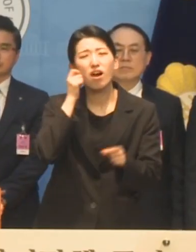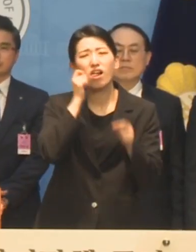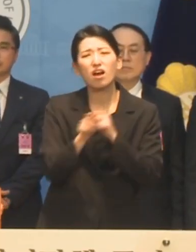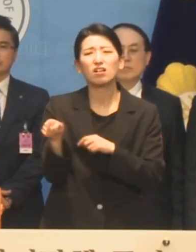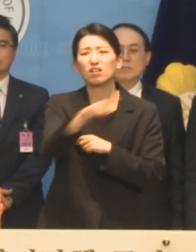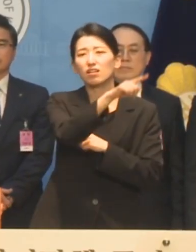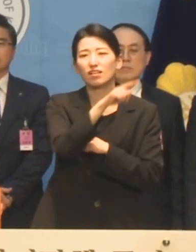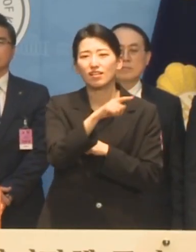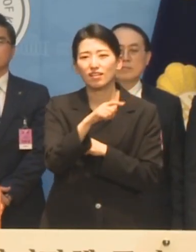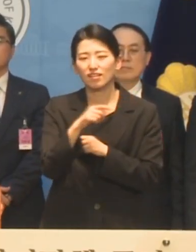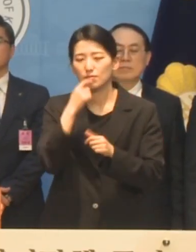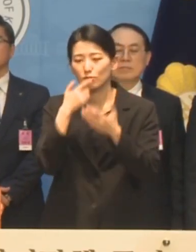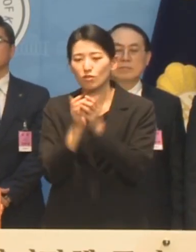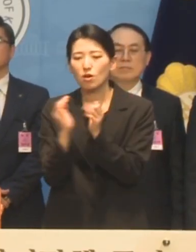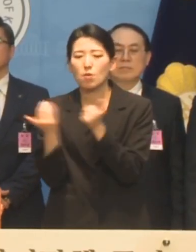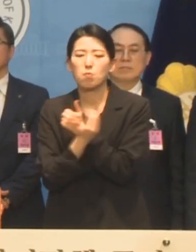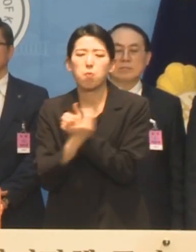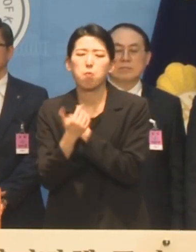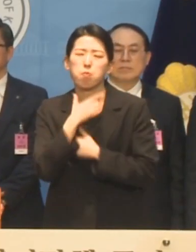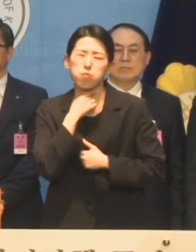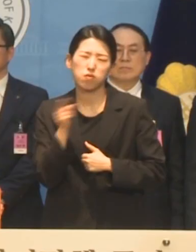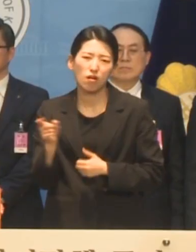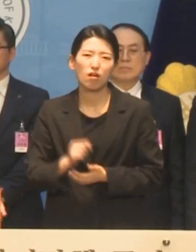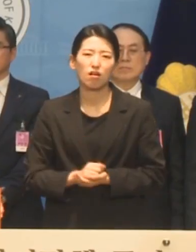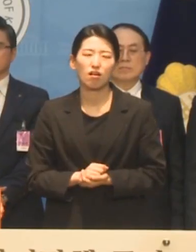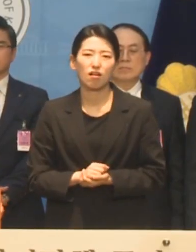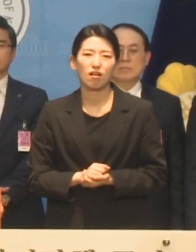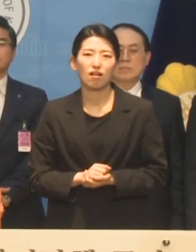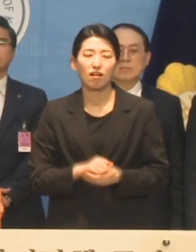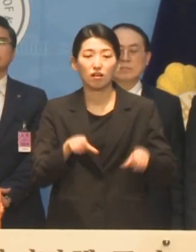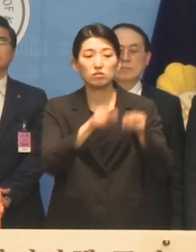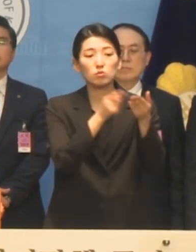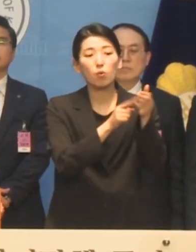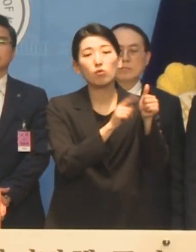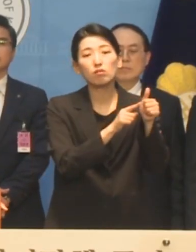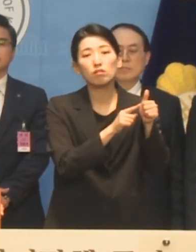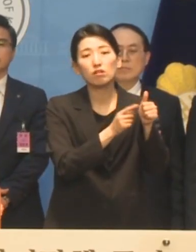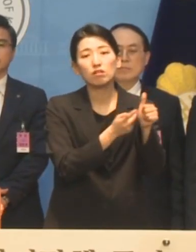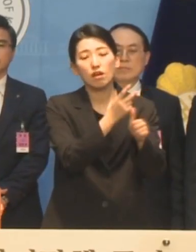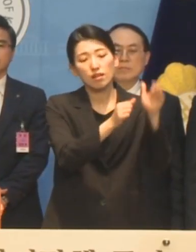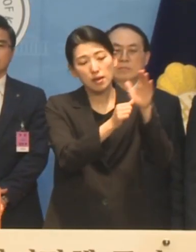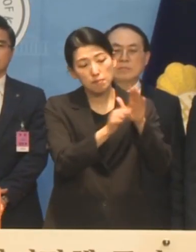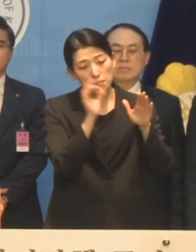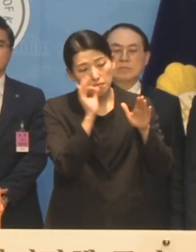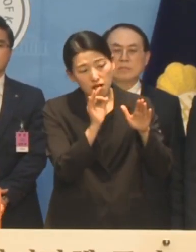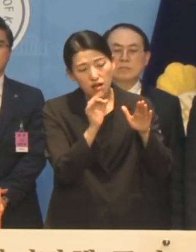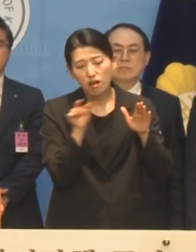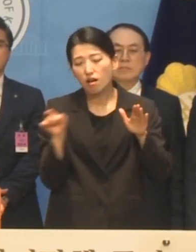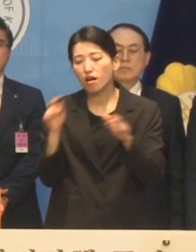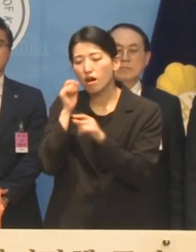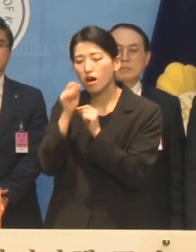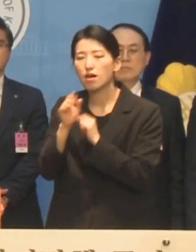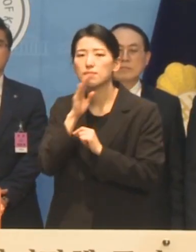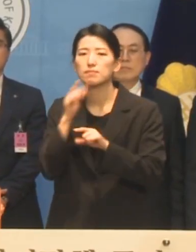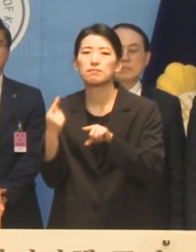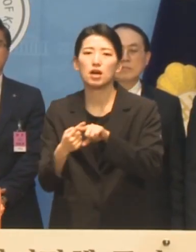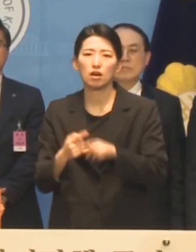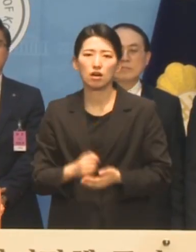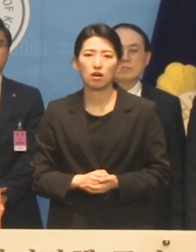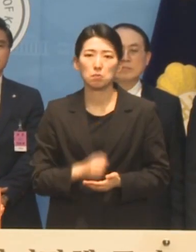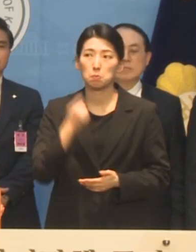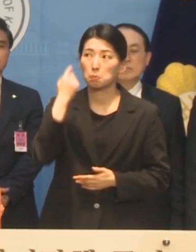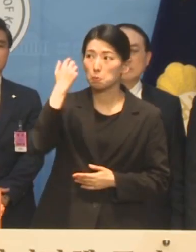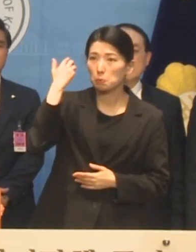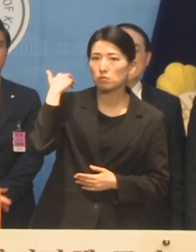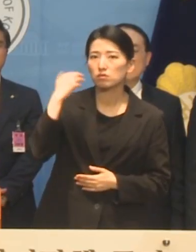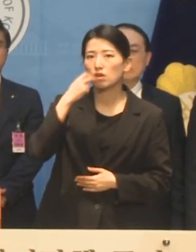탄핵임이 어제 국무총리 기각 및 각하 선고가 증명해 주었습니다. 아울러 몇 주 전 감사원장 또 검사